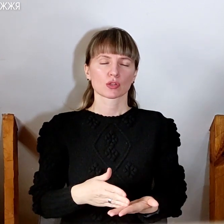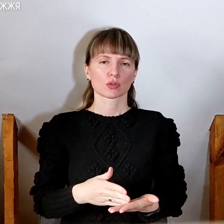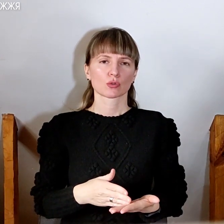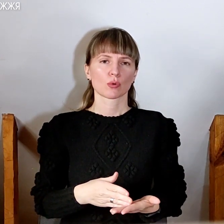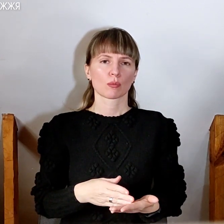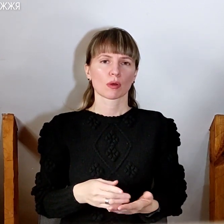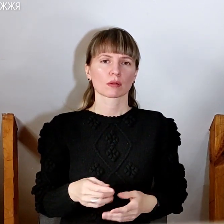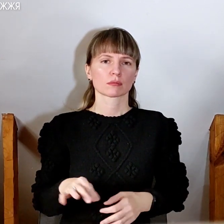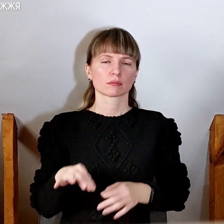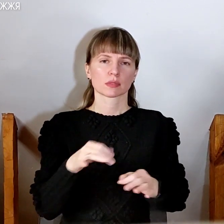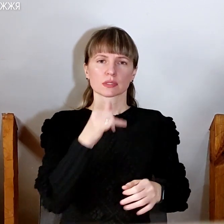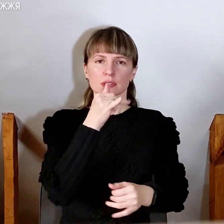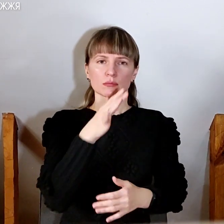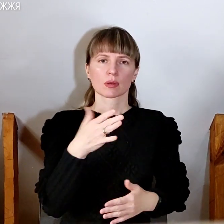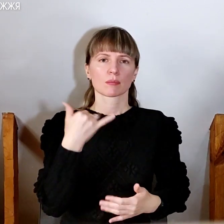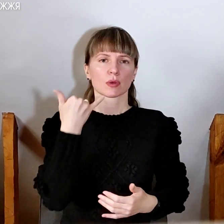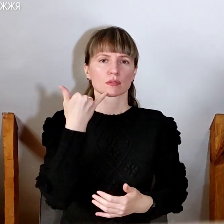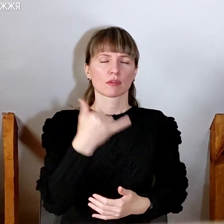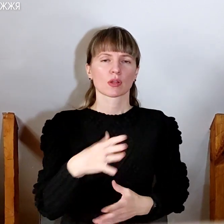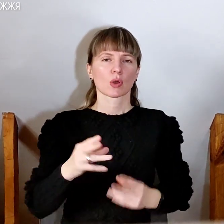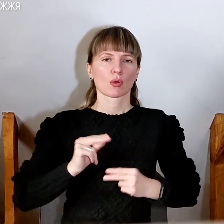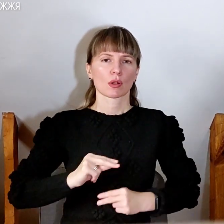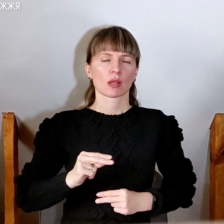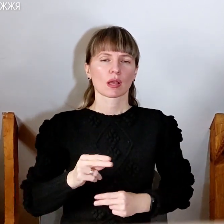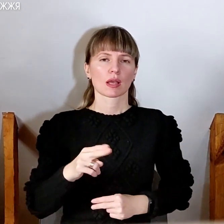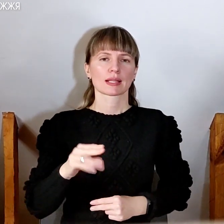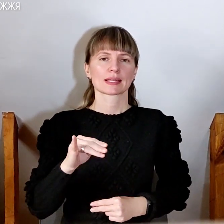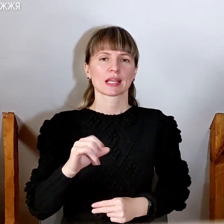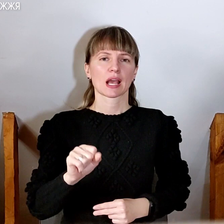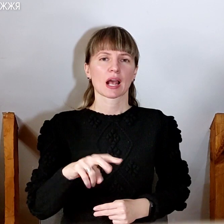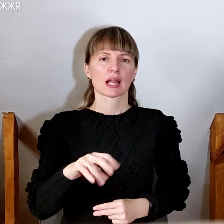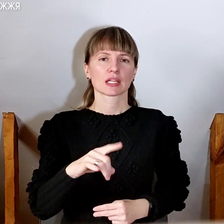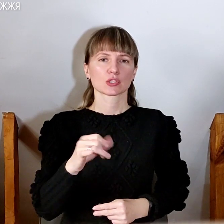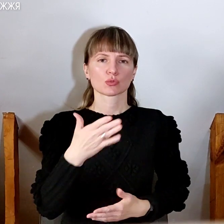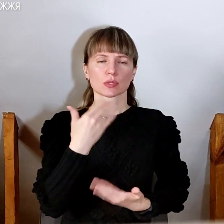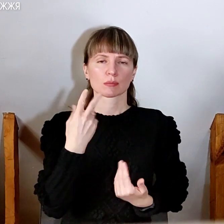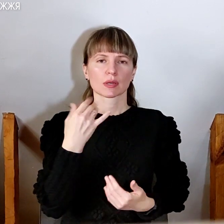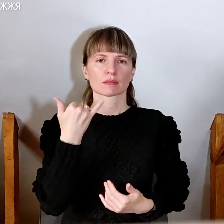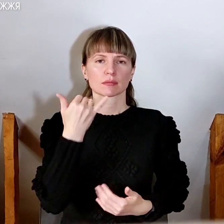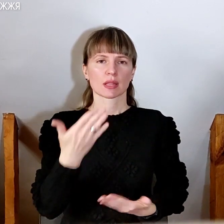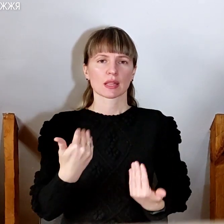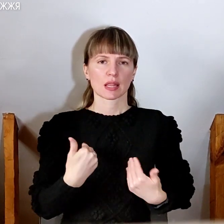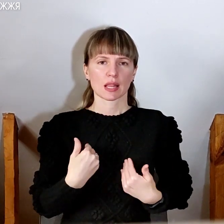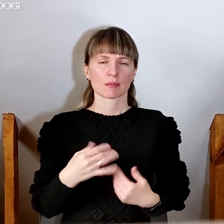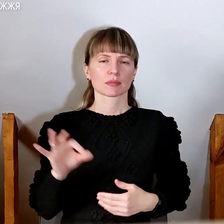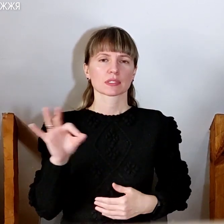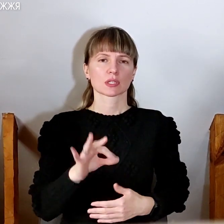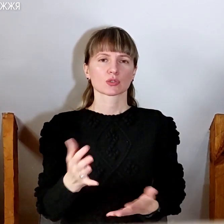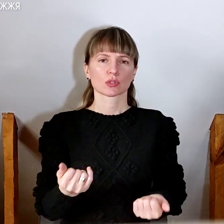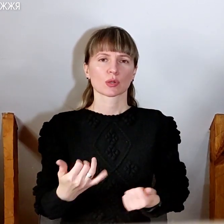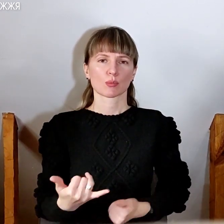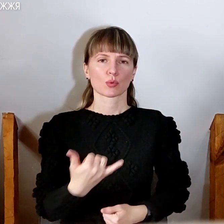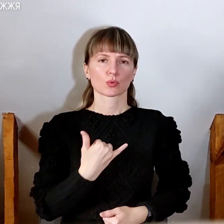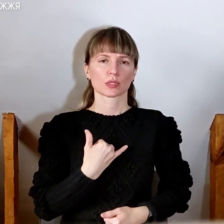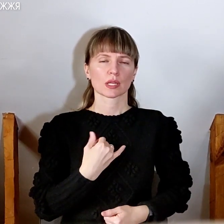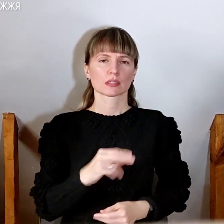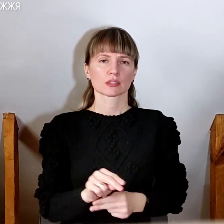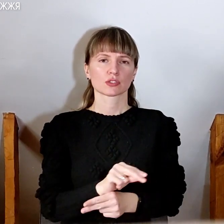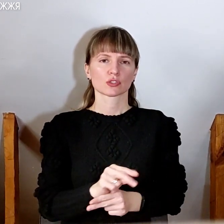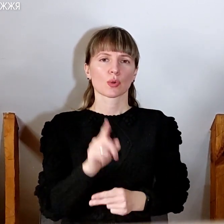змогла, позвонила своїм колегам і сказала, діалізу немає, вона звернулася до нас. Зараз вона отримує в нас процедуру і поки що мешкає